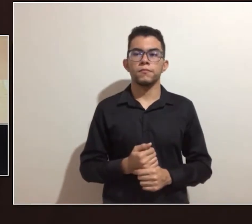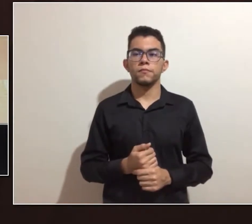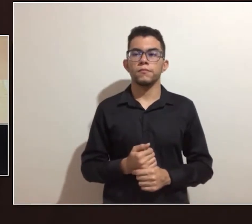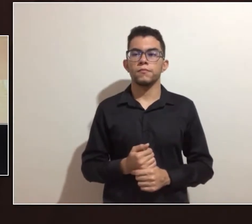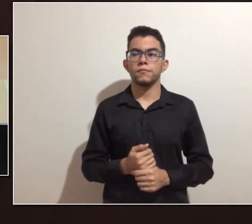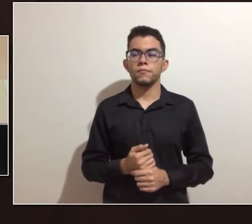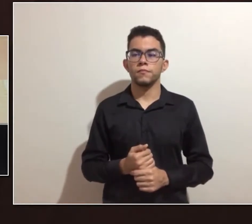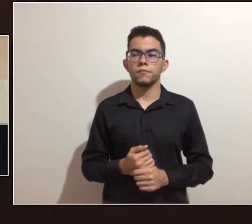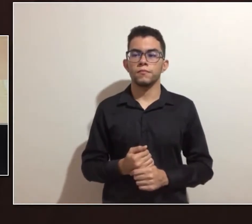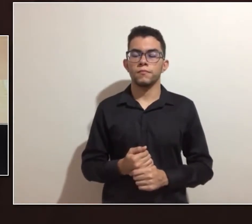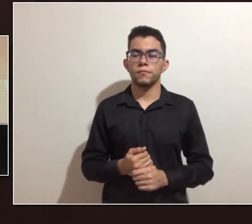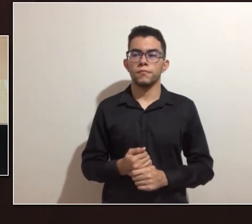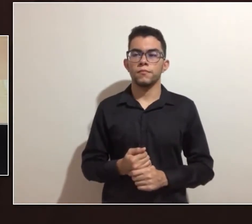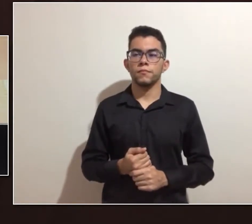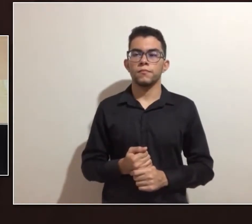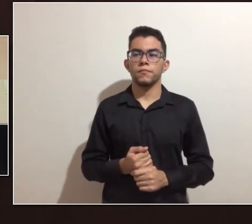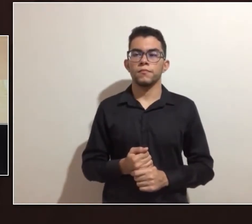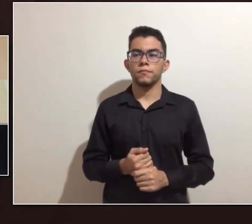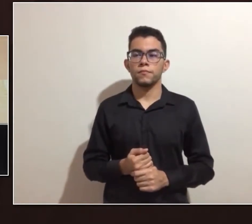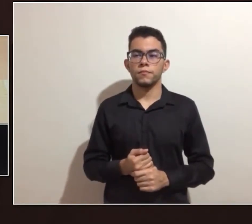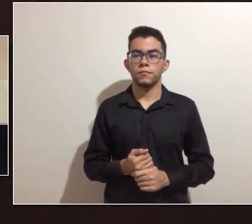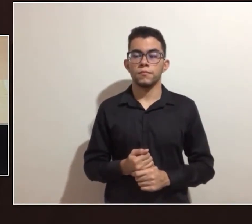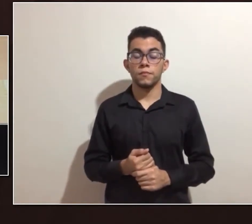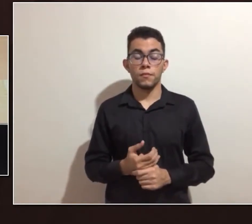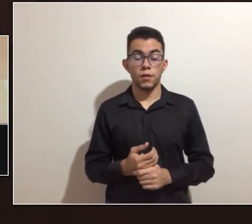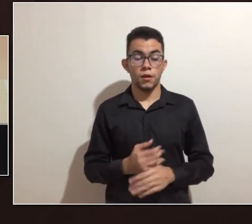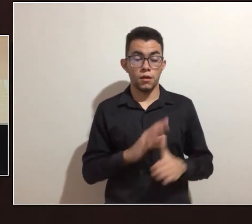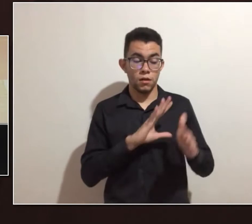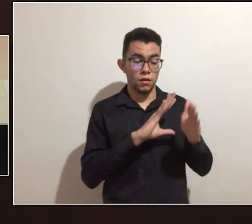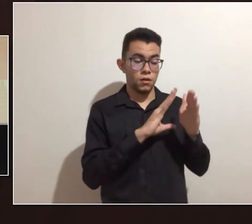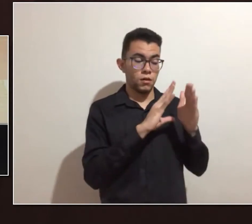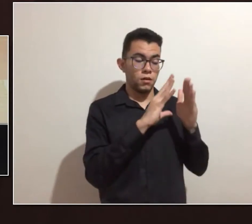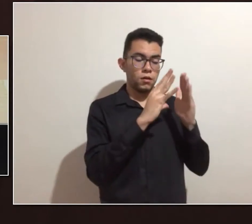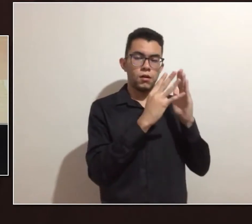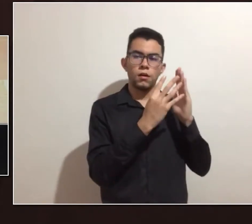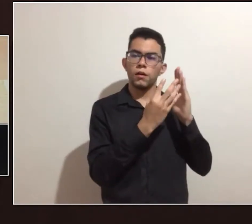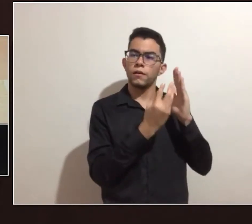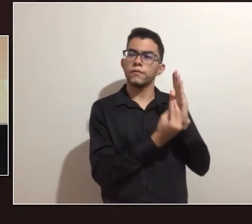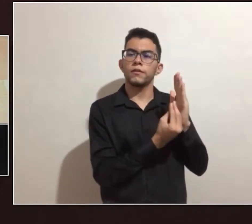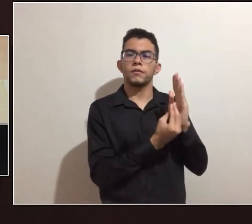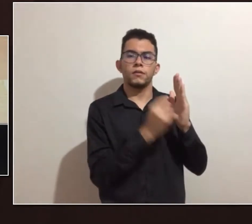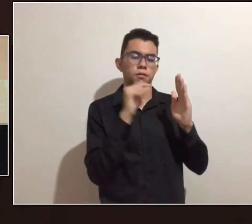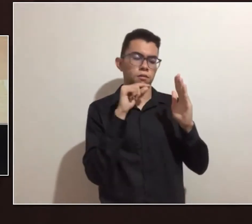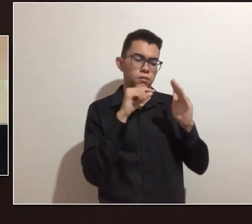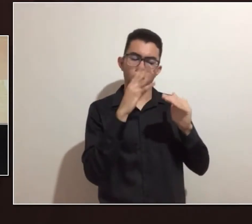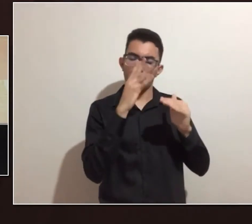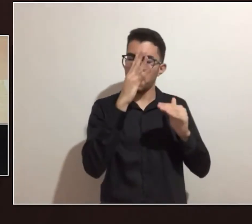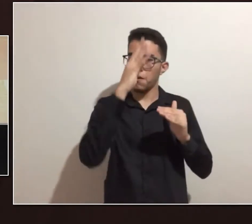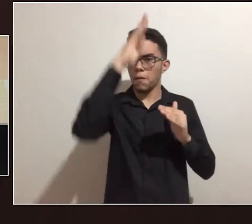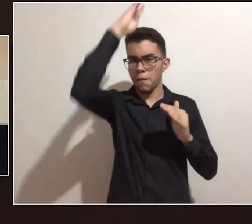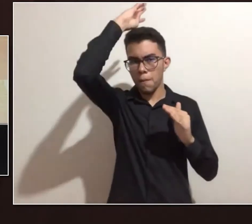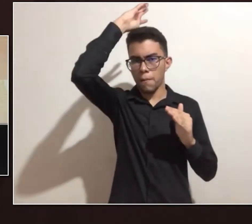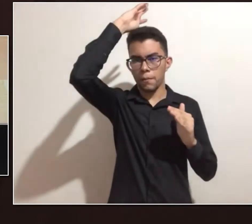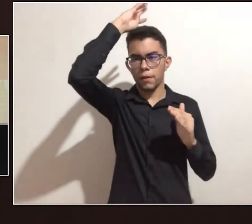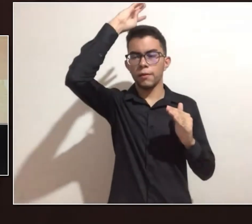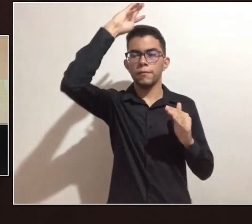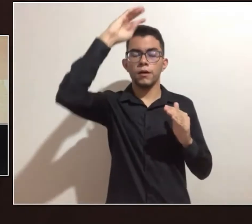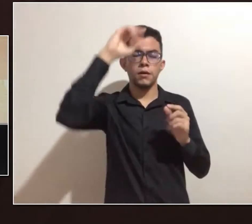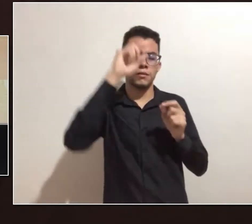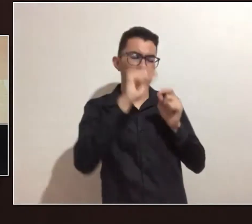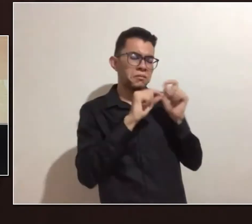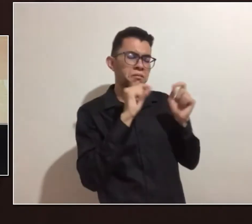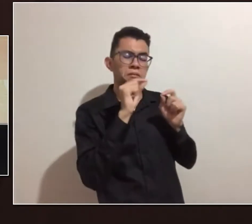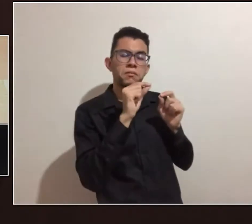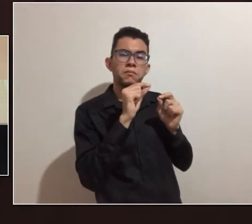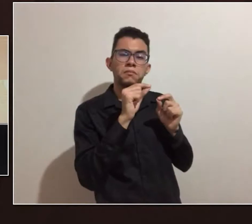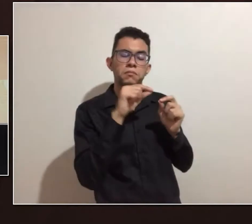compunha a igreja em Roma, já que havia muitos cristãos que se multiplicavam, mas quem